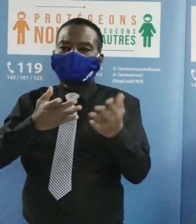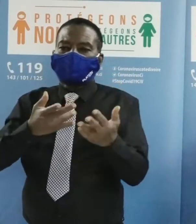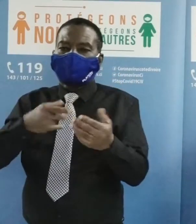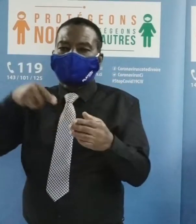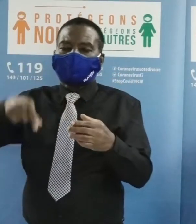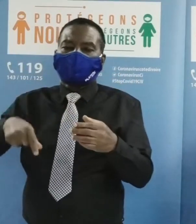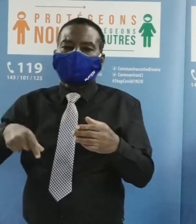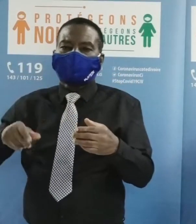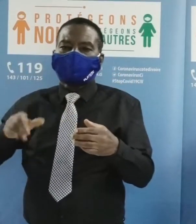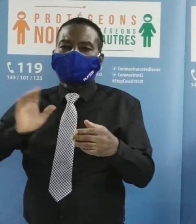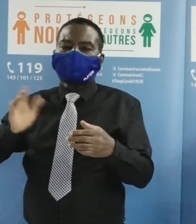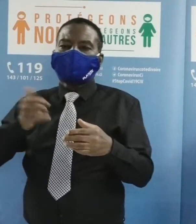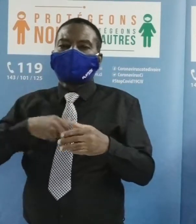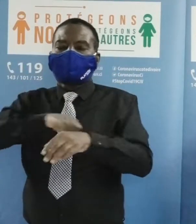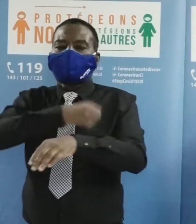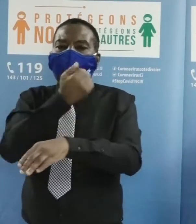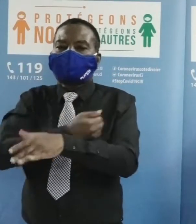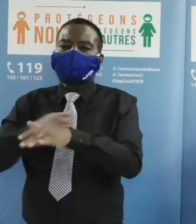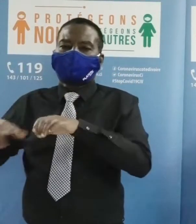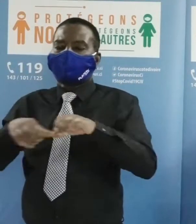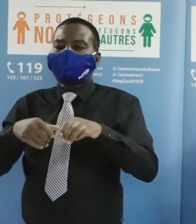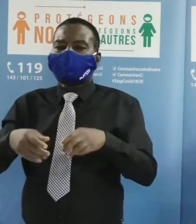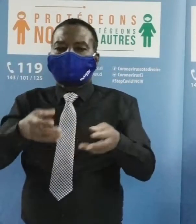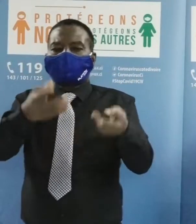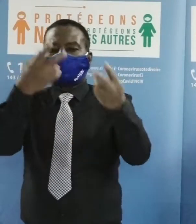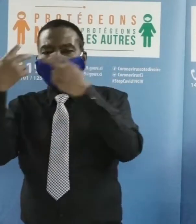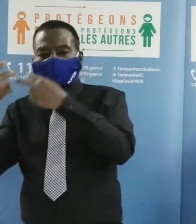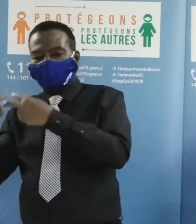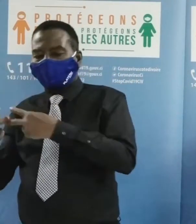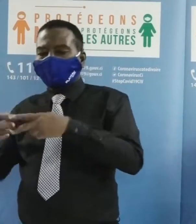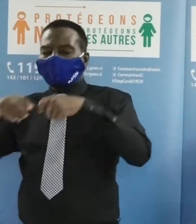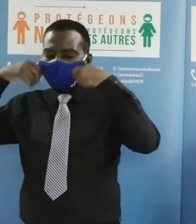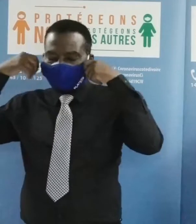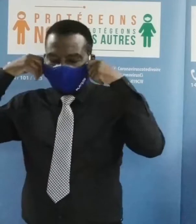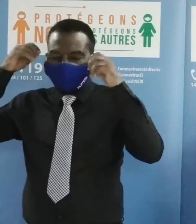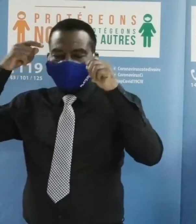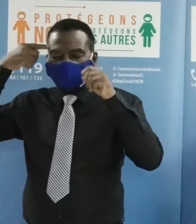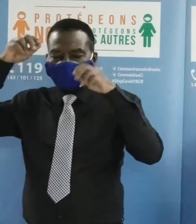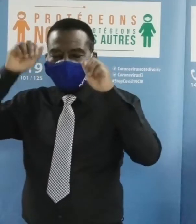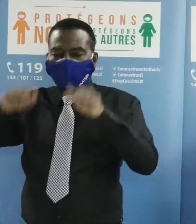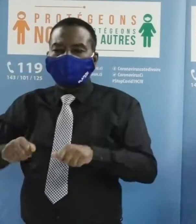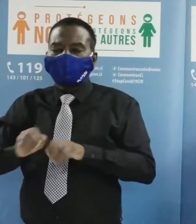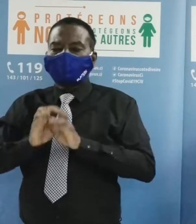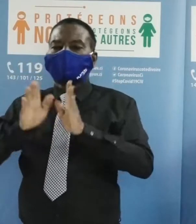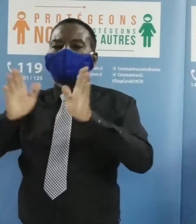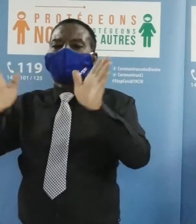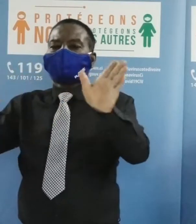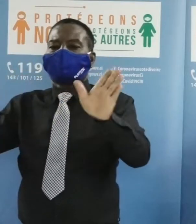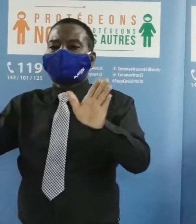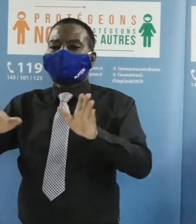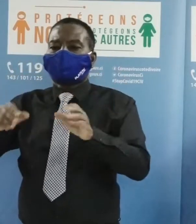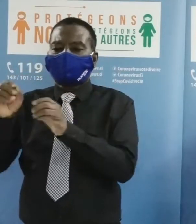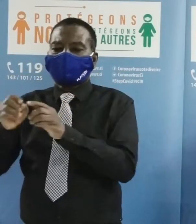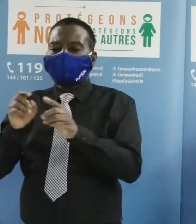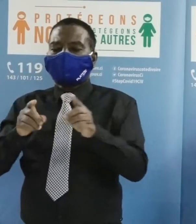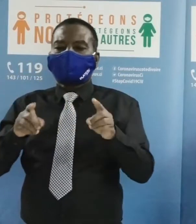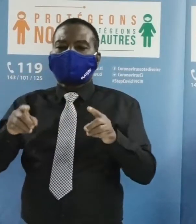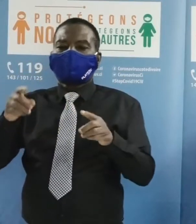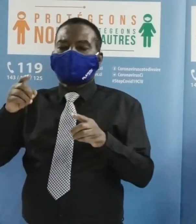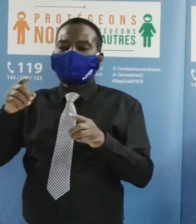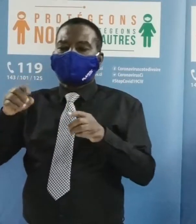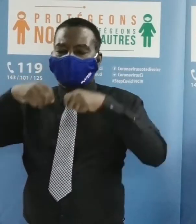que nos autorités nous fasse revenir des masques pouvoir généraliser la distribution des masques